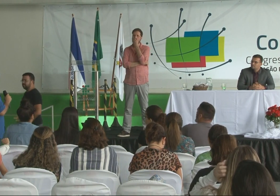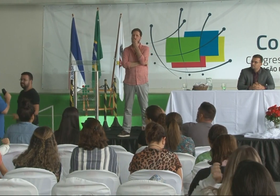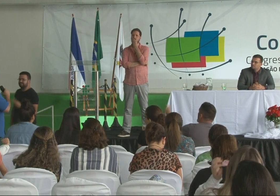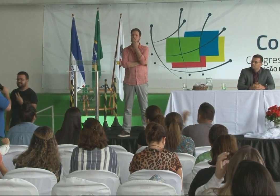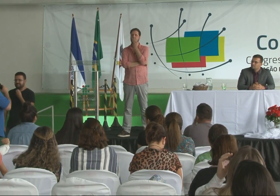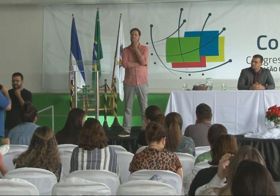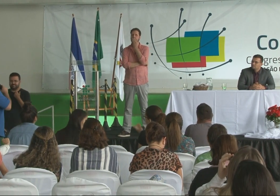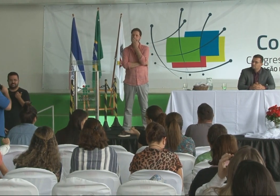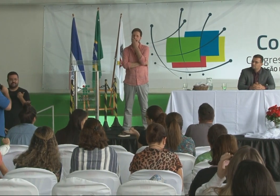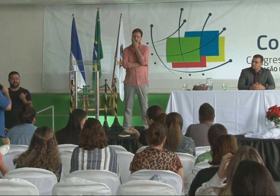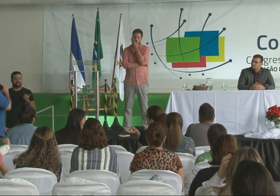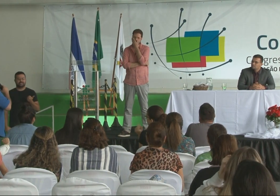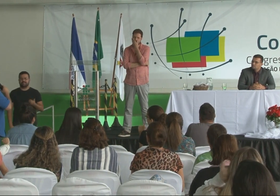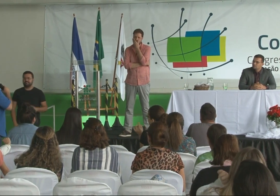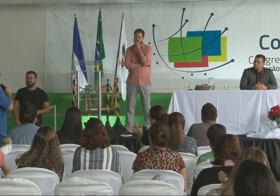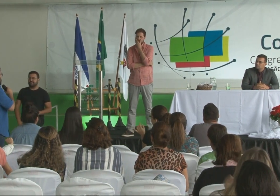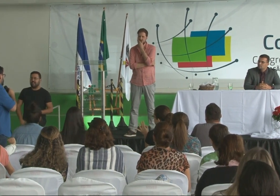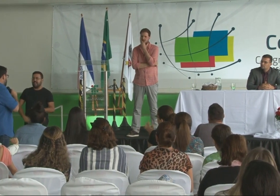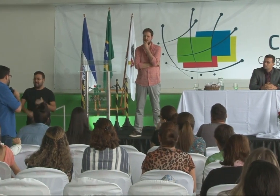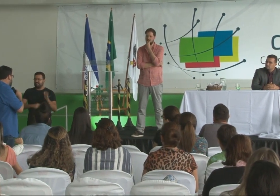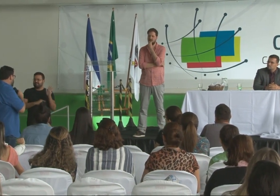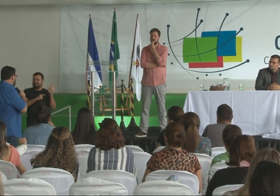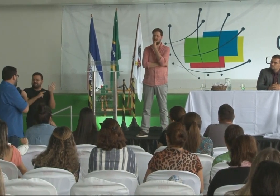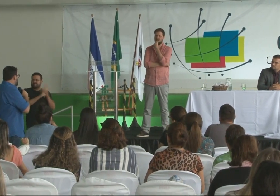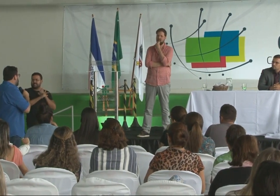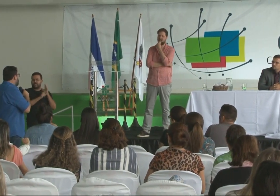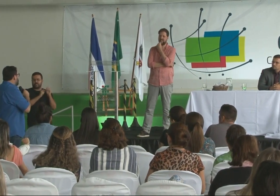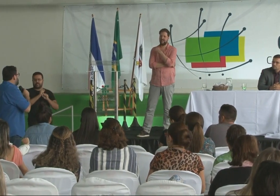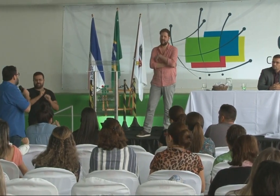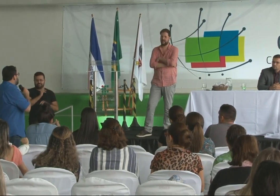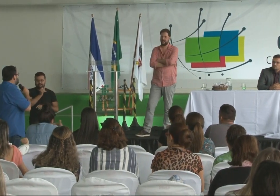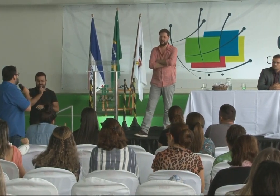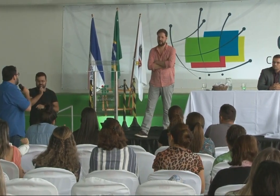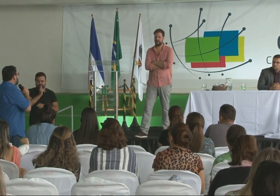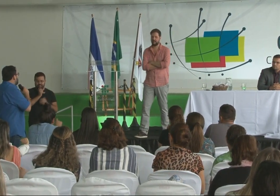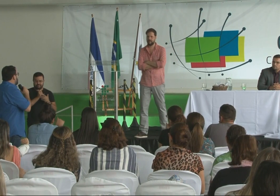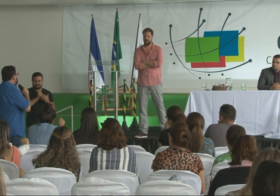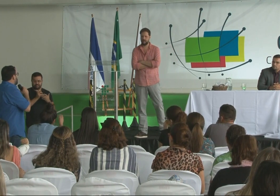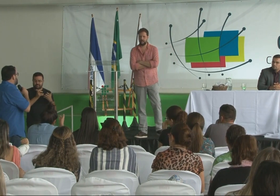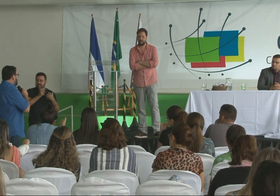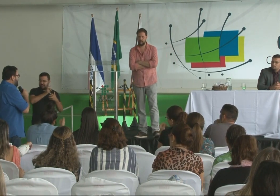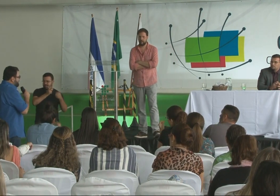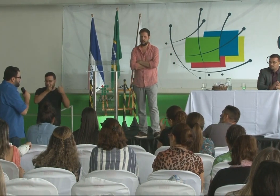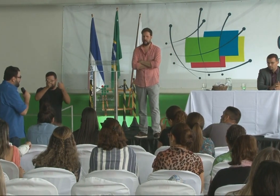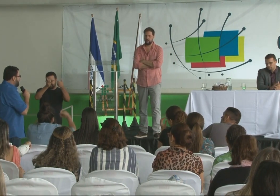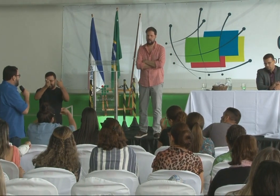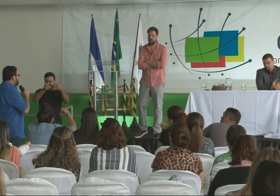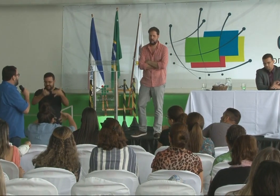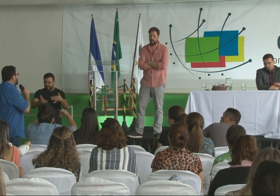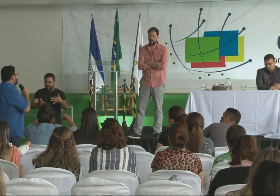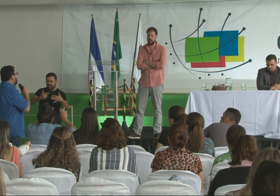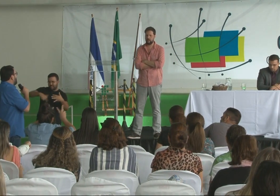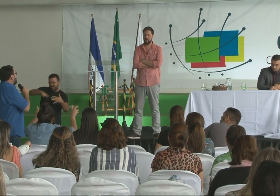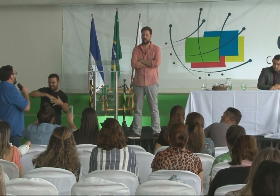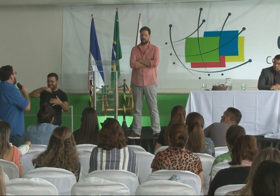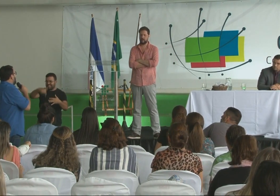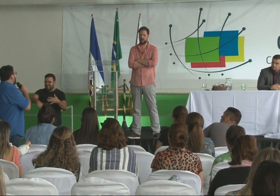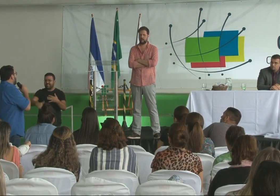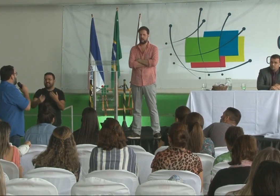Eu gostaria, com gentileza, que você explicasse para a gente, como foi aprender